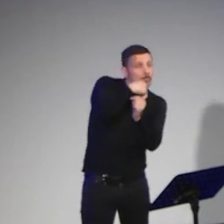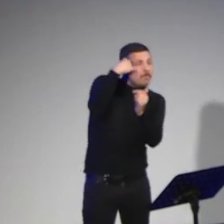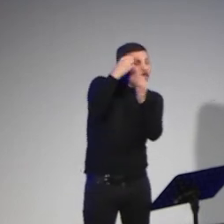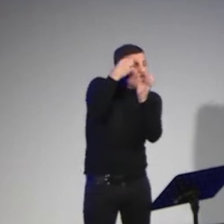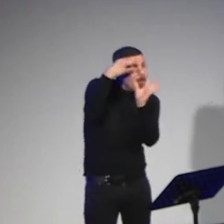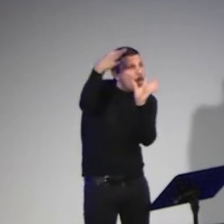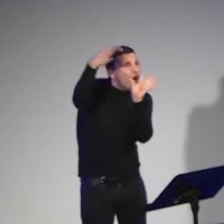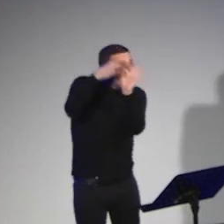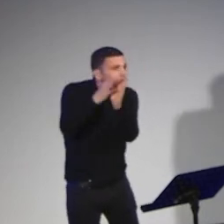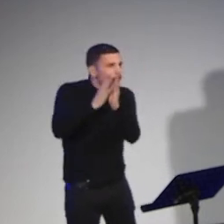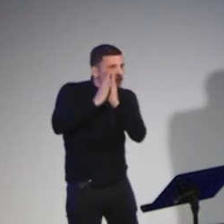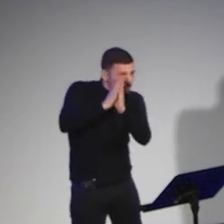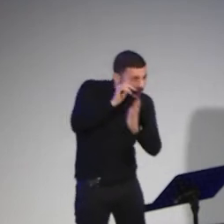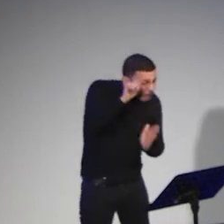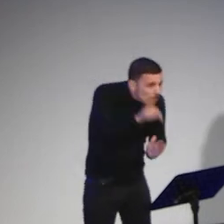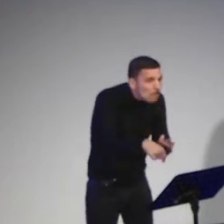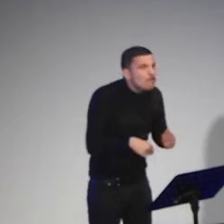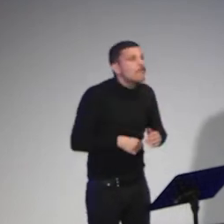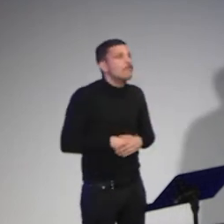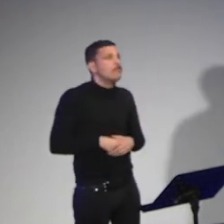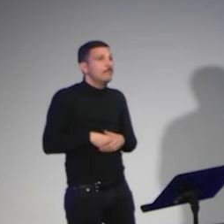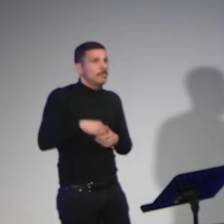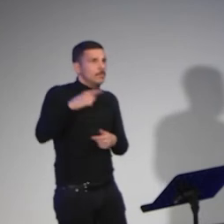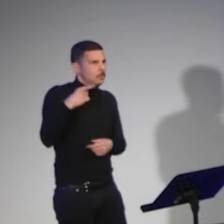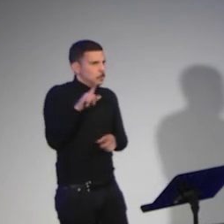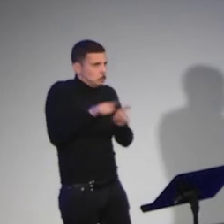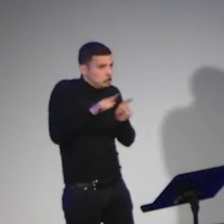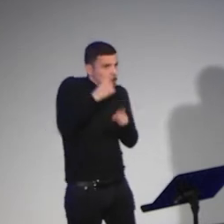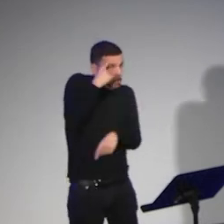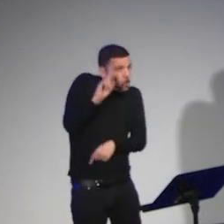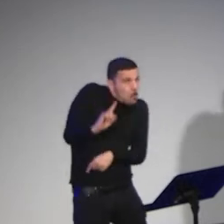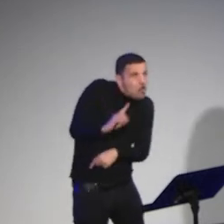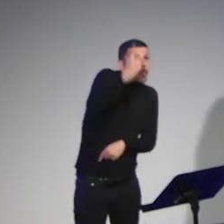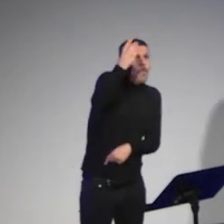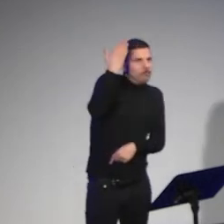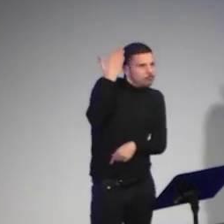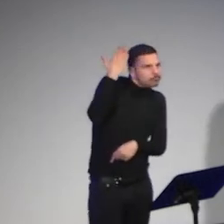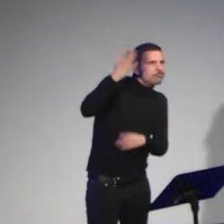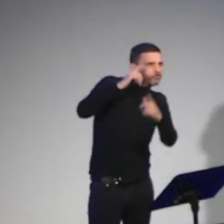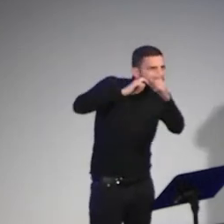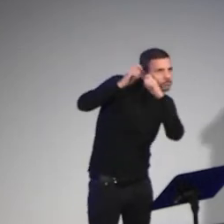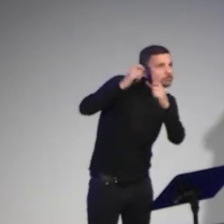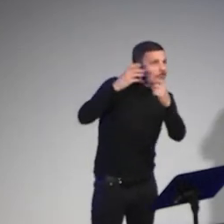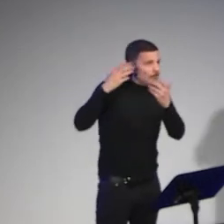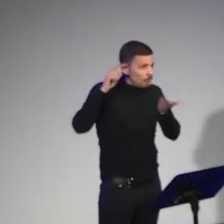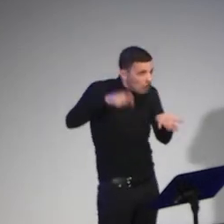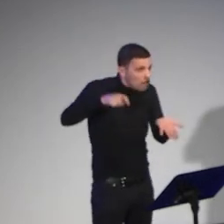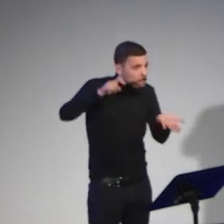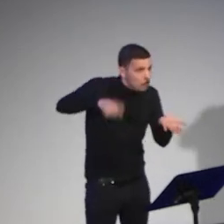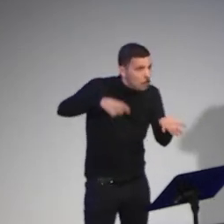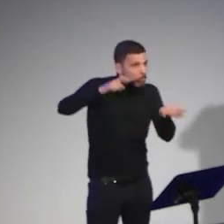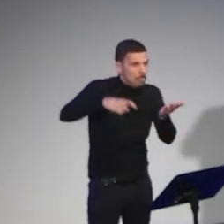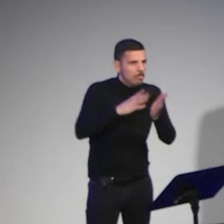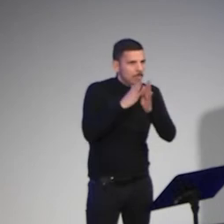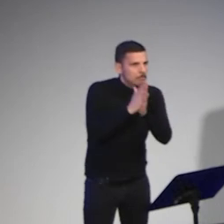les sirènes d'ambulance hurlaient dans les rues, mais les rues ne bougeaient pas, elles ne changeaient pas. Il imagina l'air dehors noir la